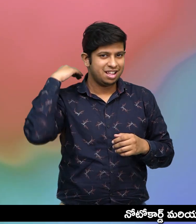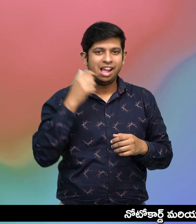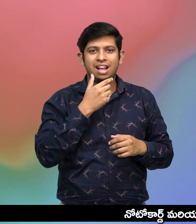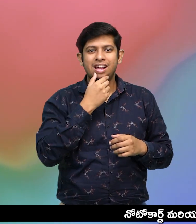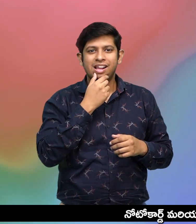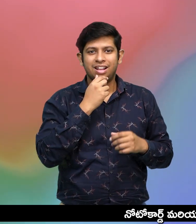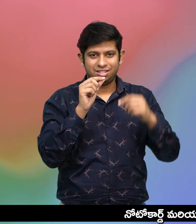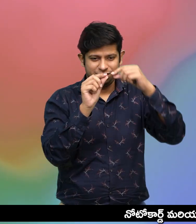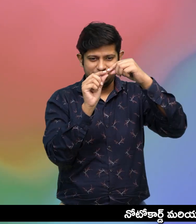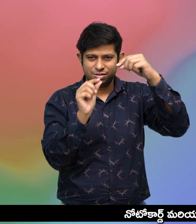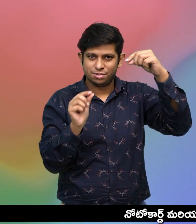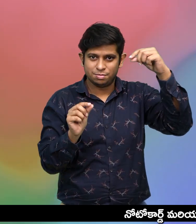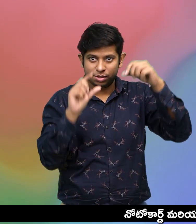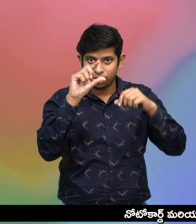వెన్నుపూస కాలం మధ్య తేడా ఏమిటి?